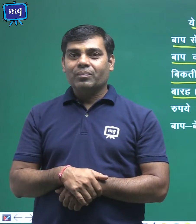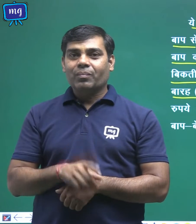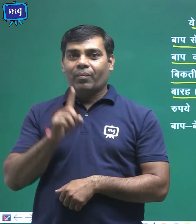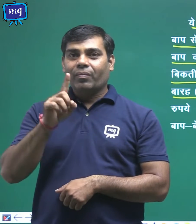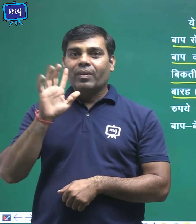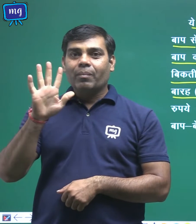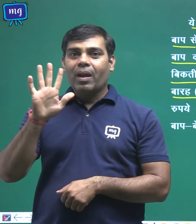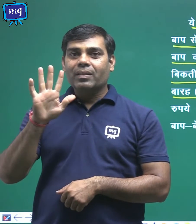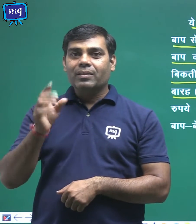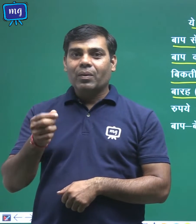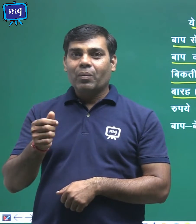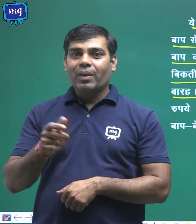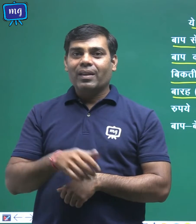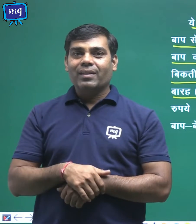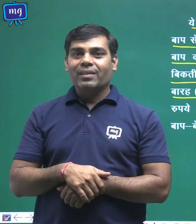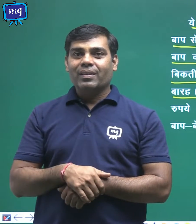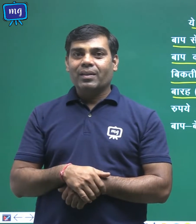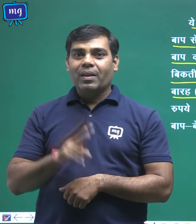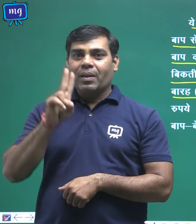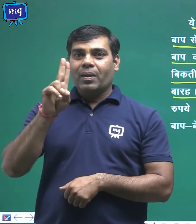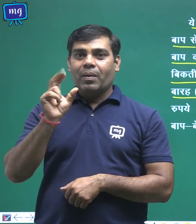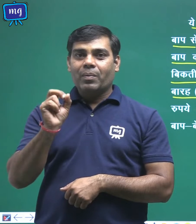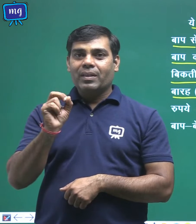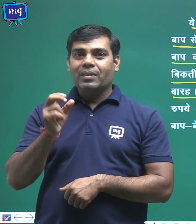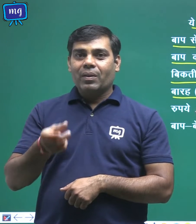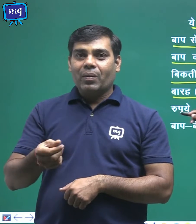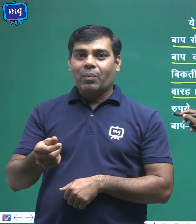15 रुपए, 20 रुपए